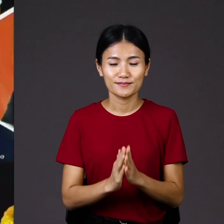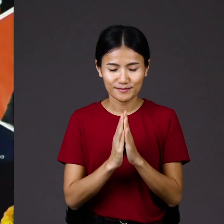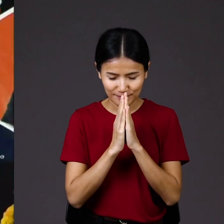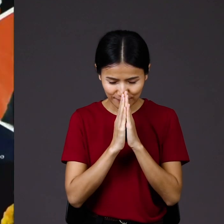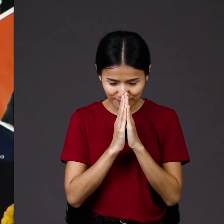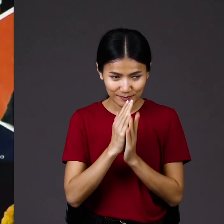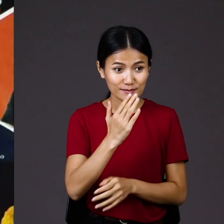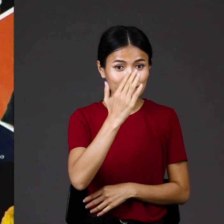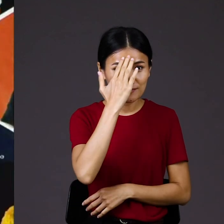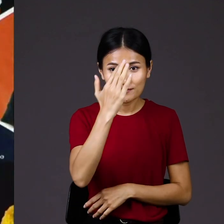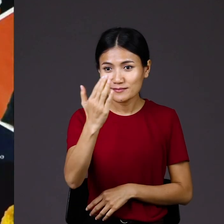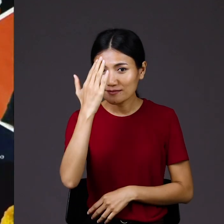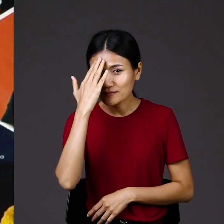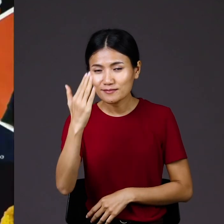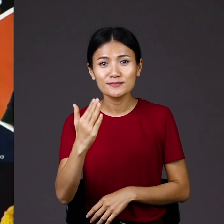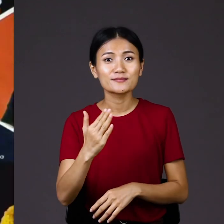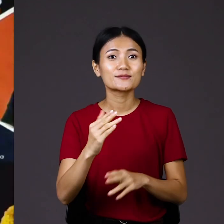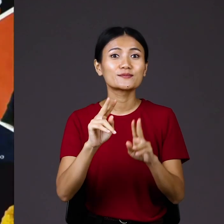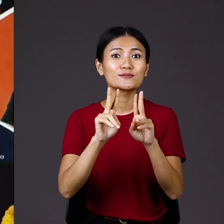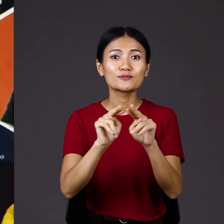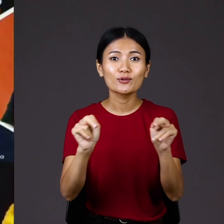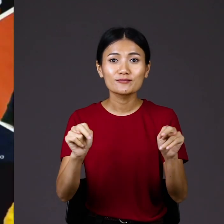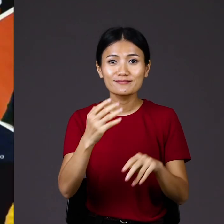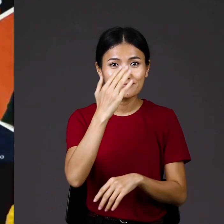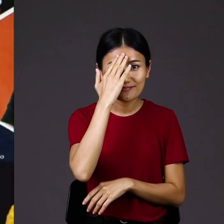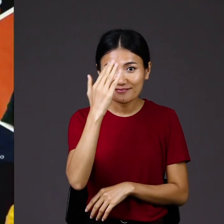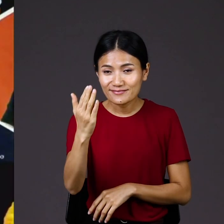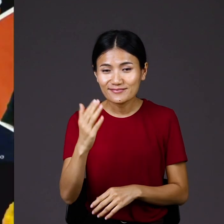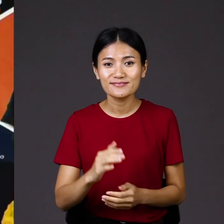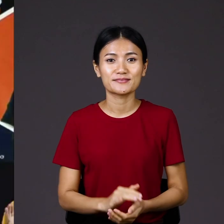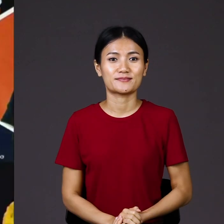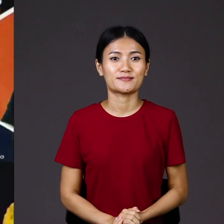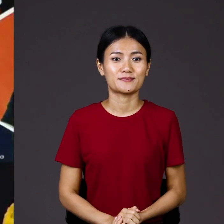สวัสดีครับนนทบุรี